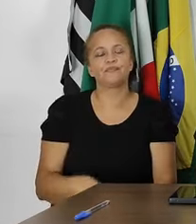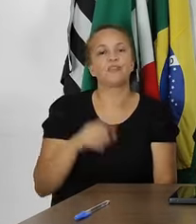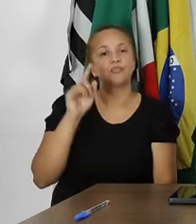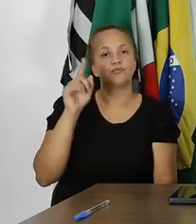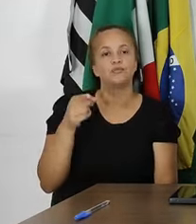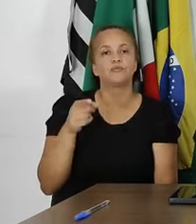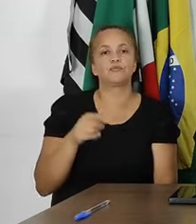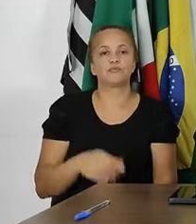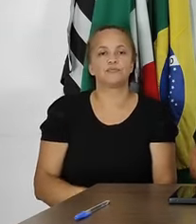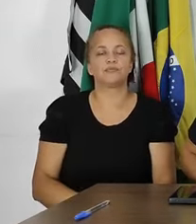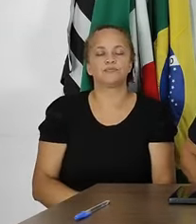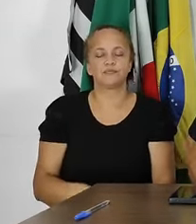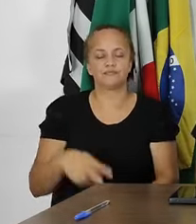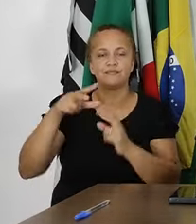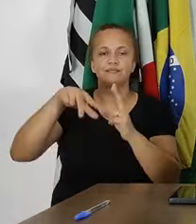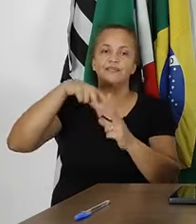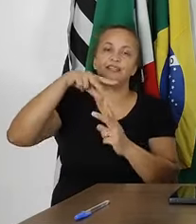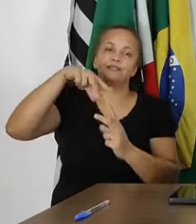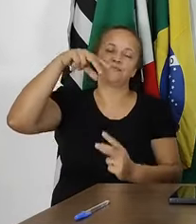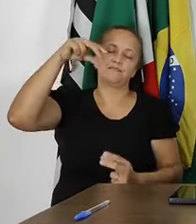somos espirituais.